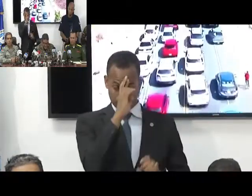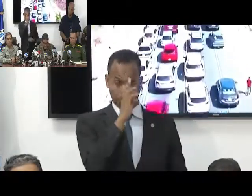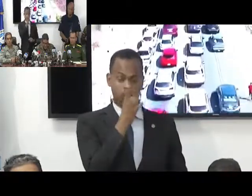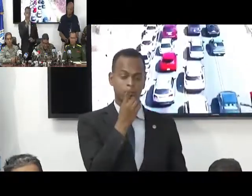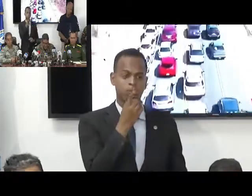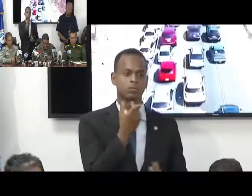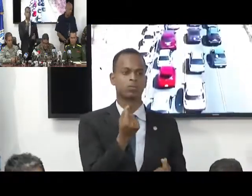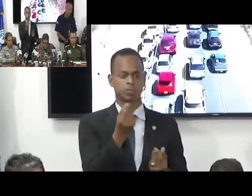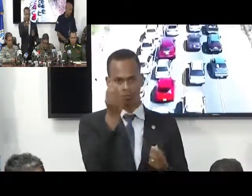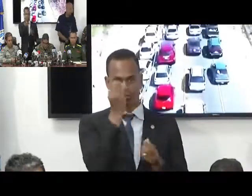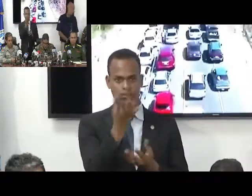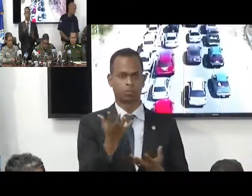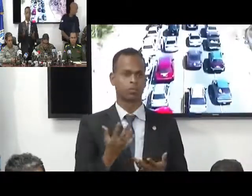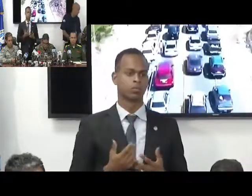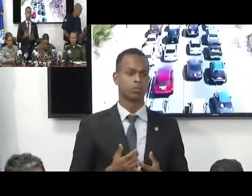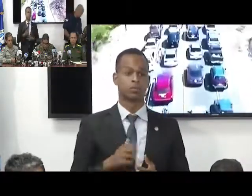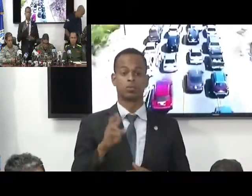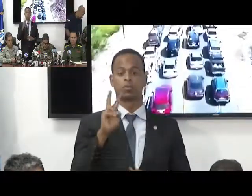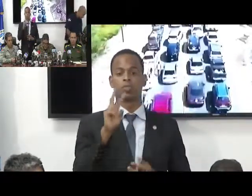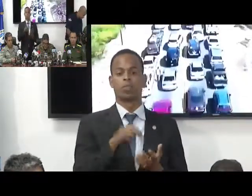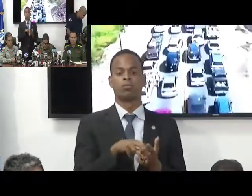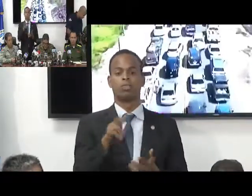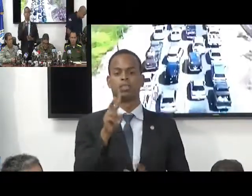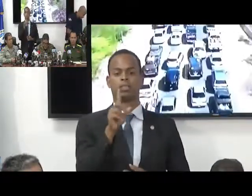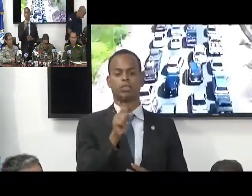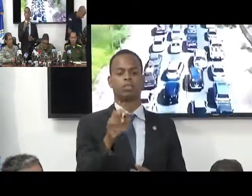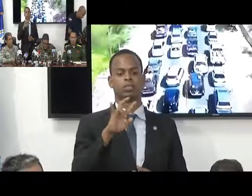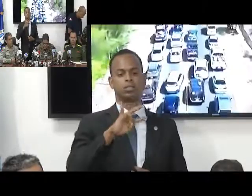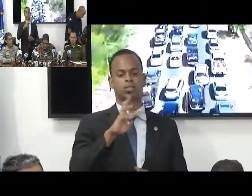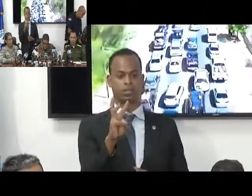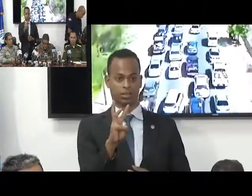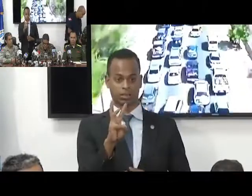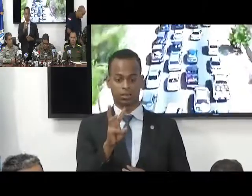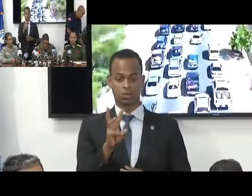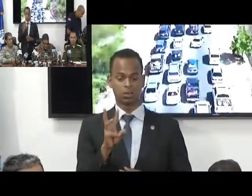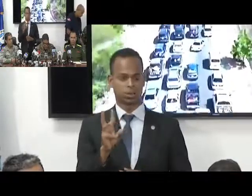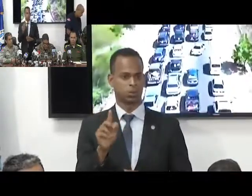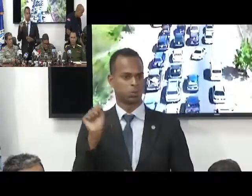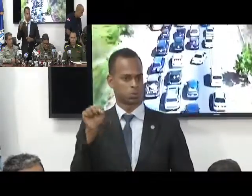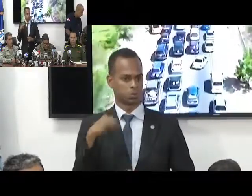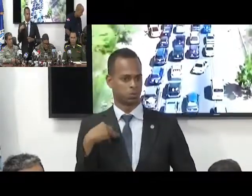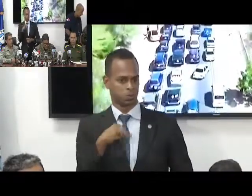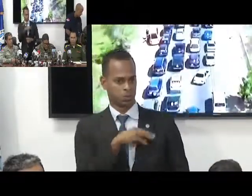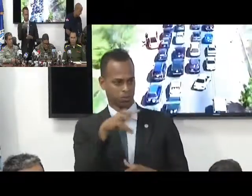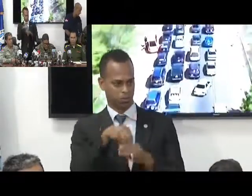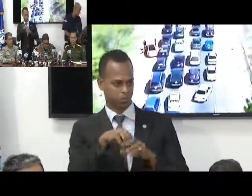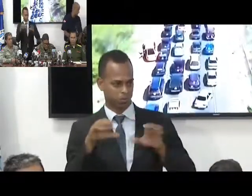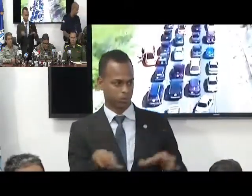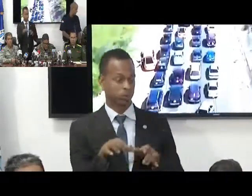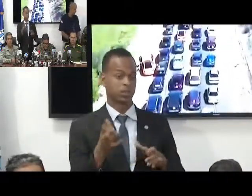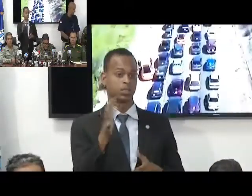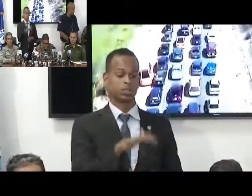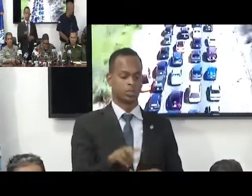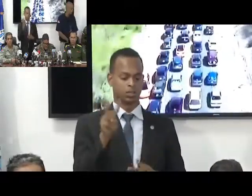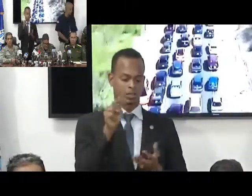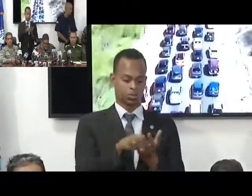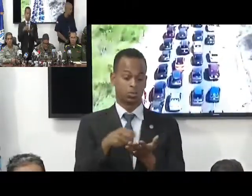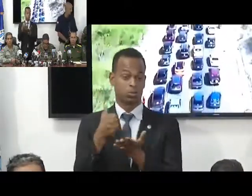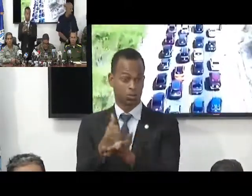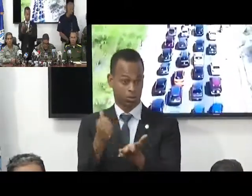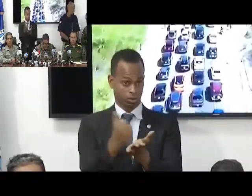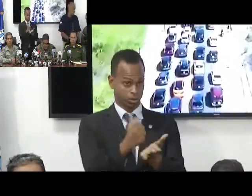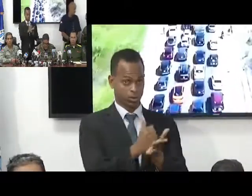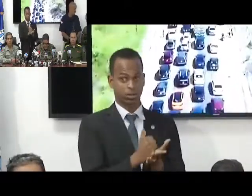Dominicana reportó que desplegó 2.176 miembros para este operativo y realizaron unas 2.000